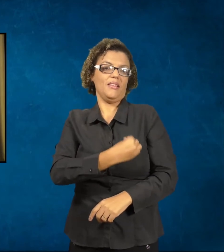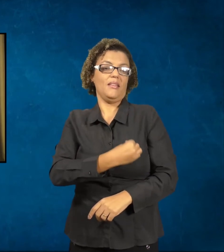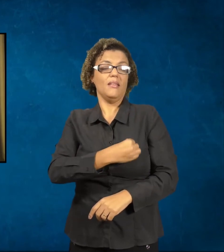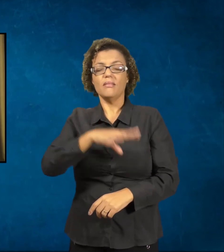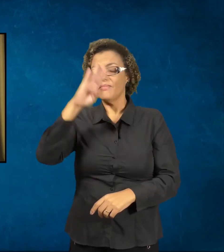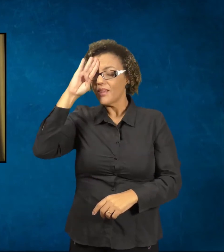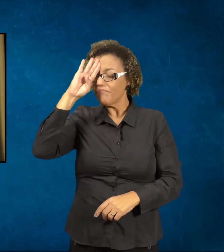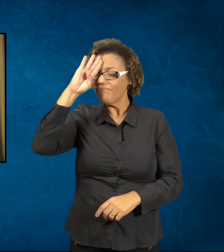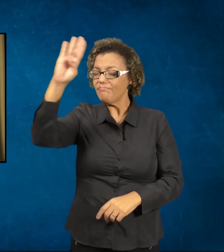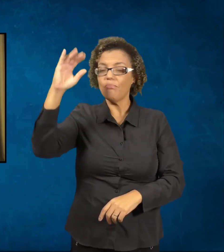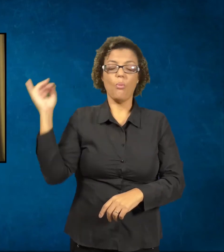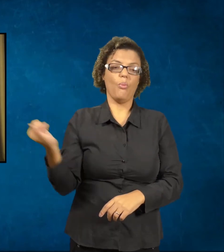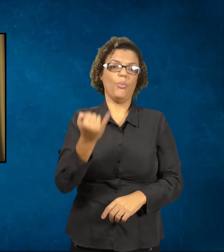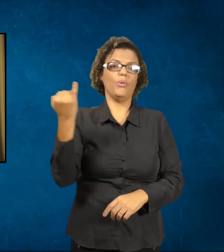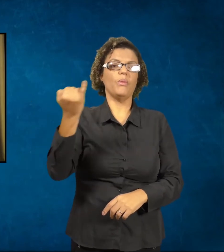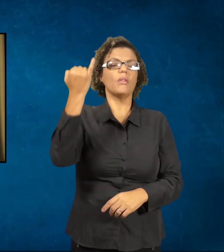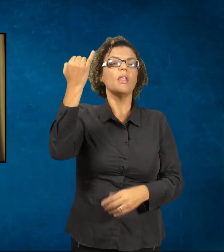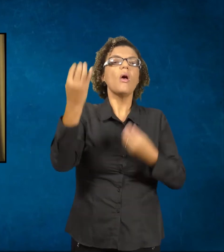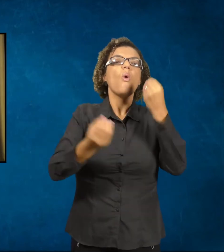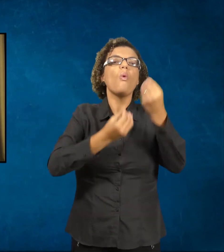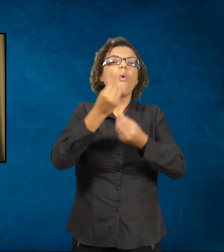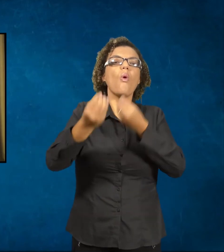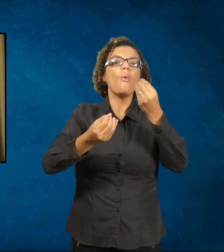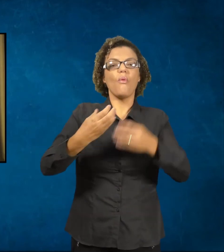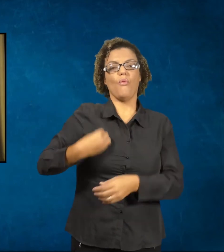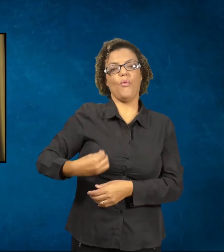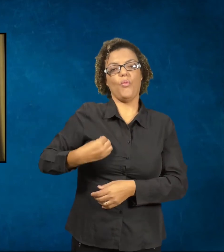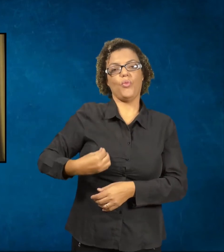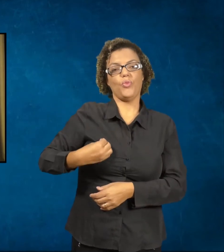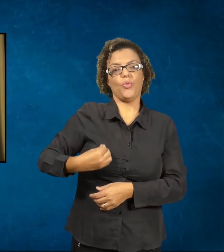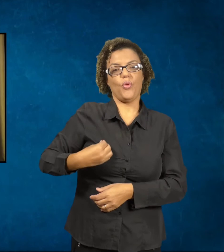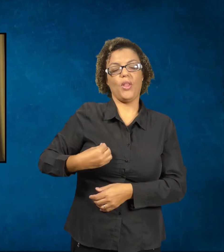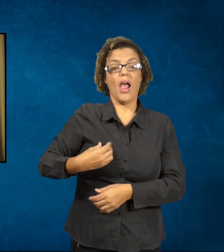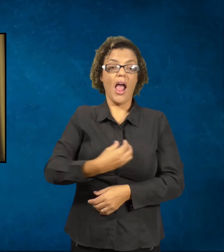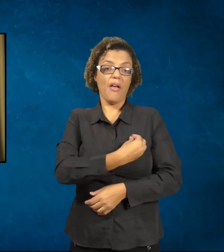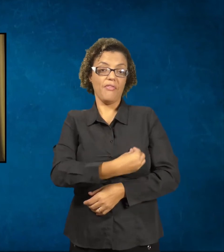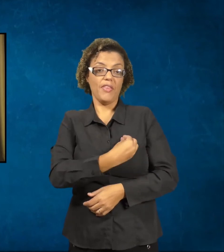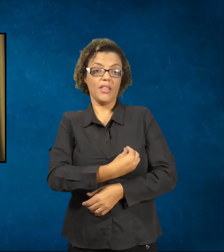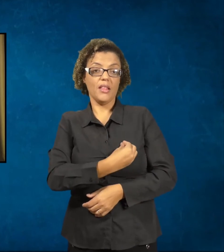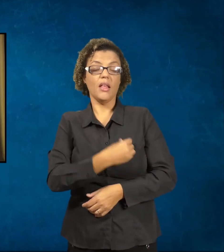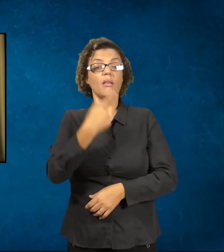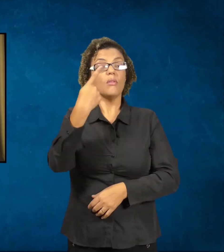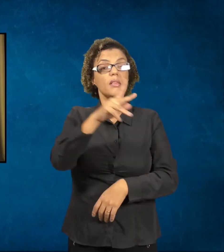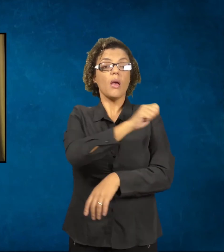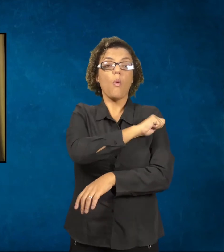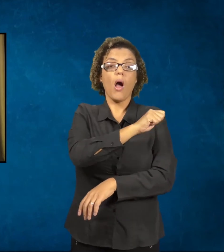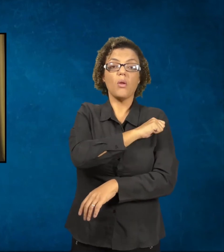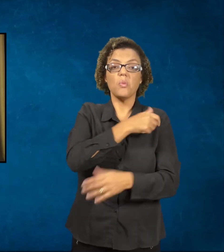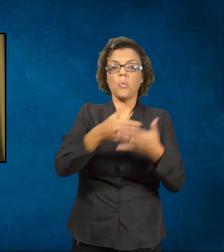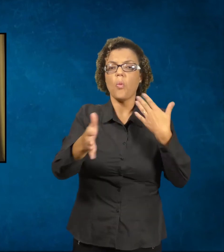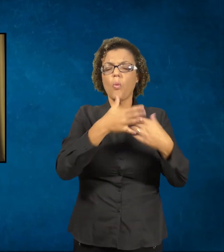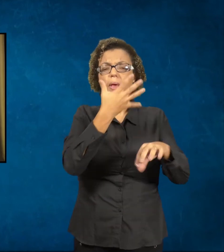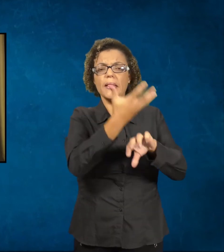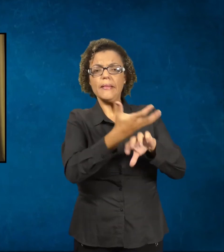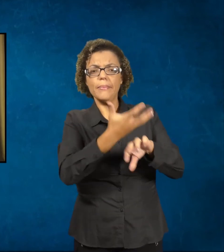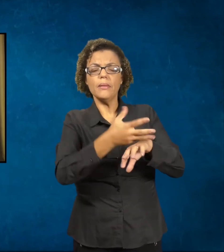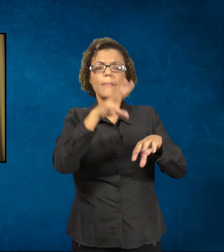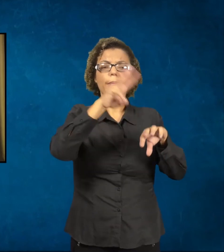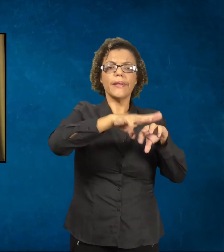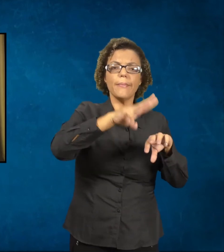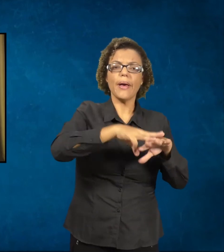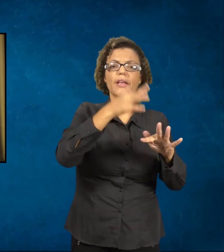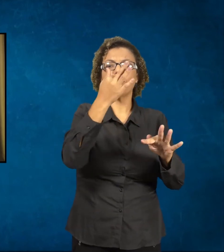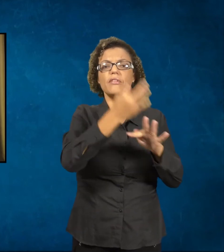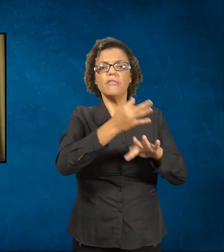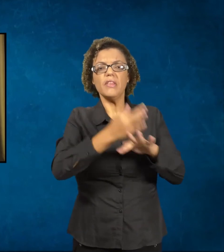como funciona a vida. E o seu aluno, seja através da matemática, da física ou da história, através daquilo que você